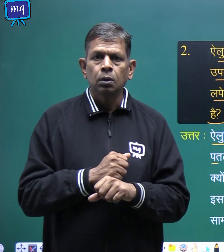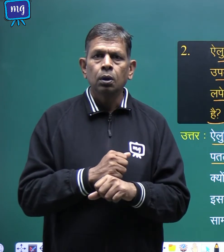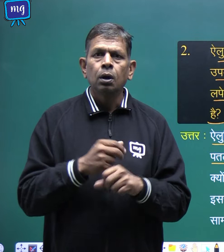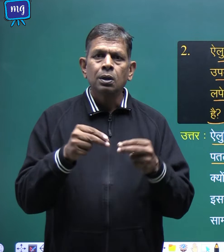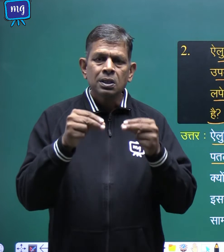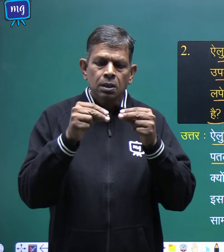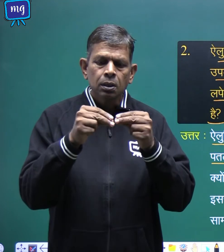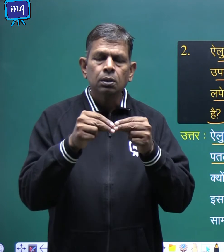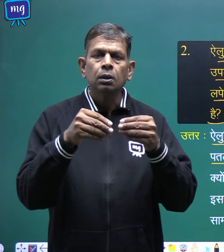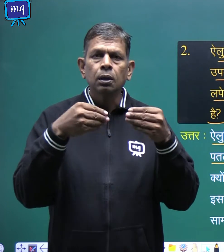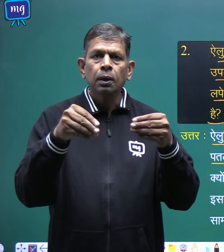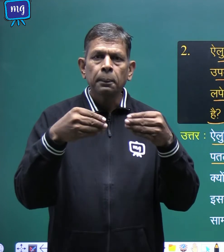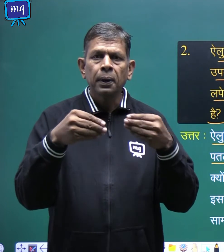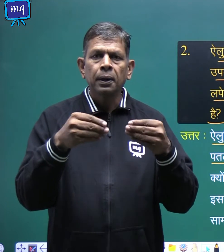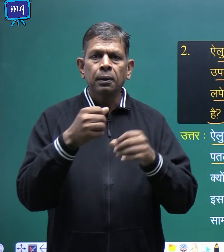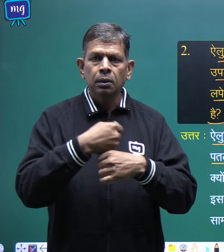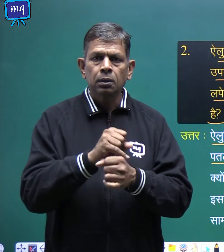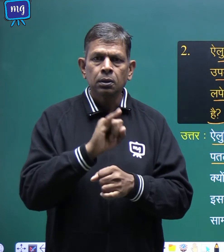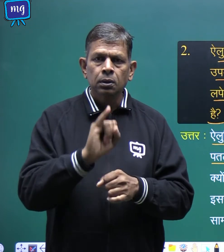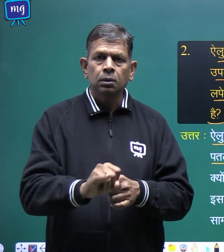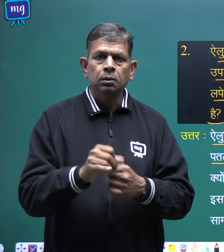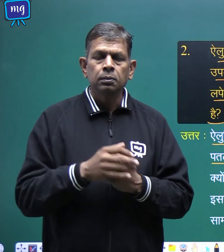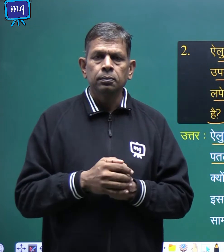पतली पन्नी बनाई जाती है,